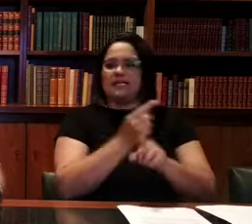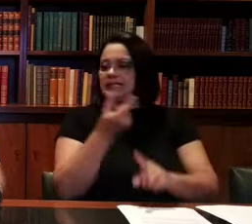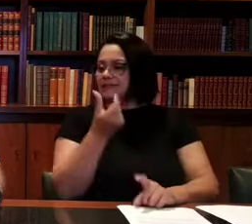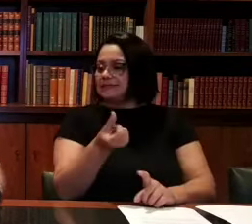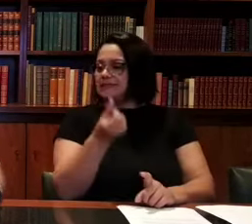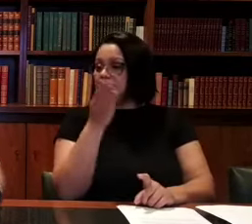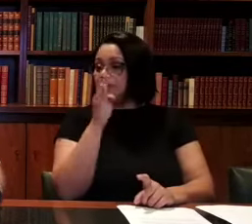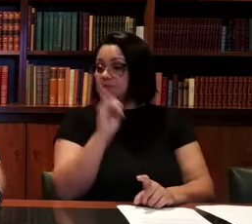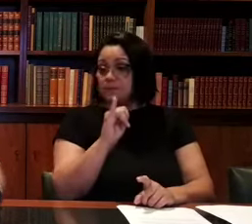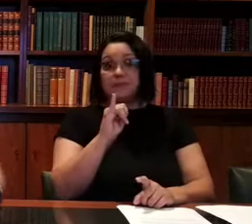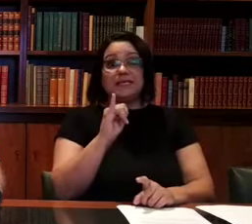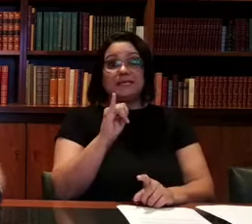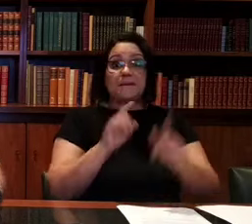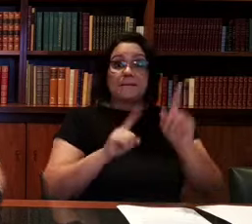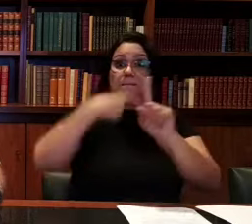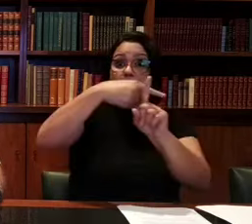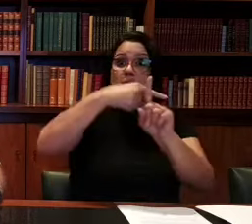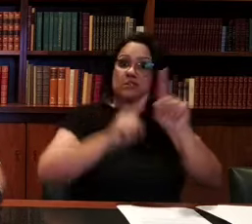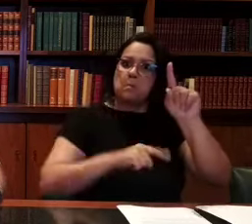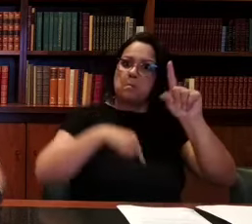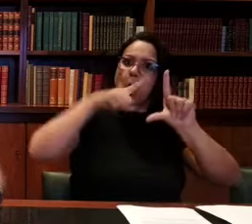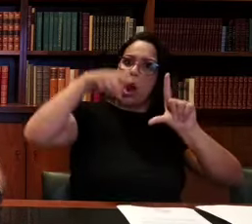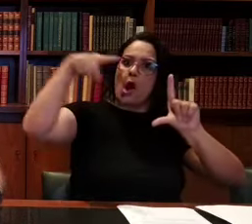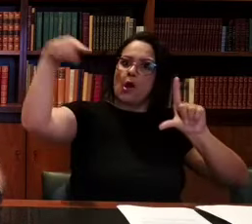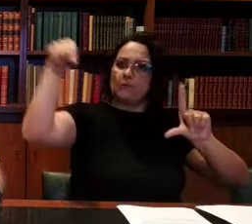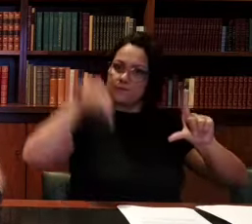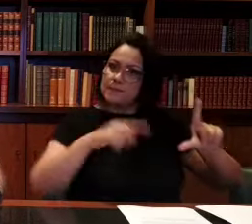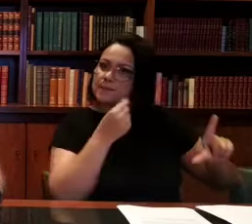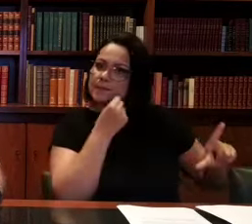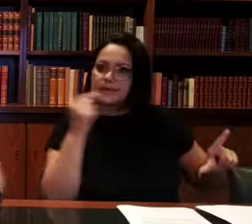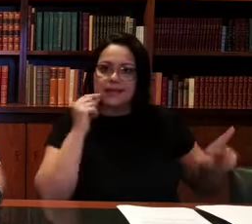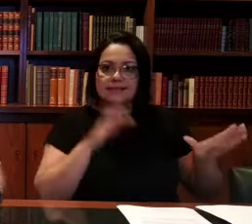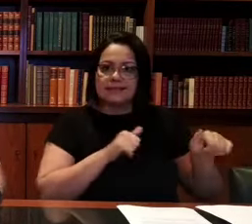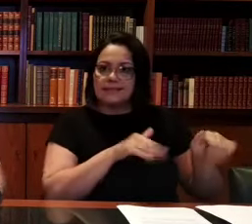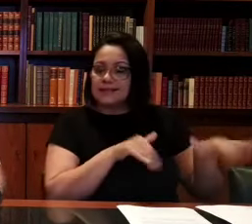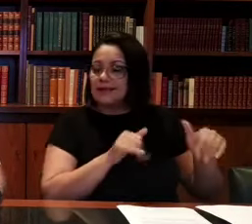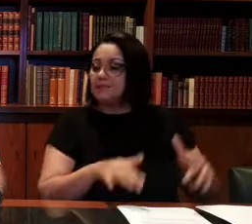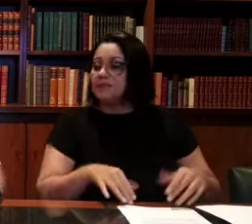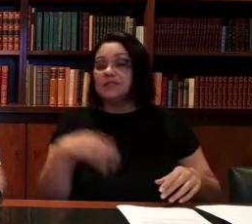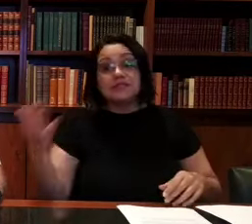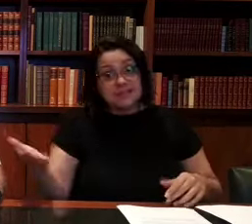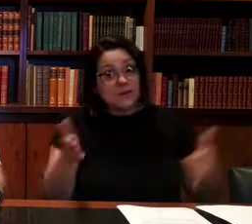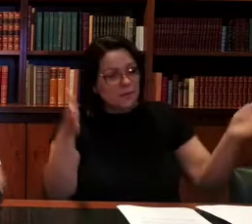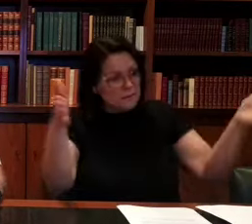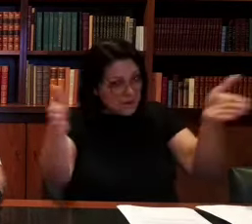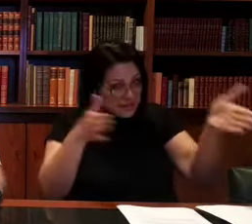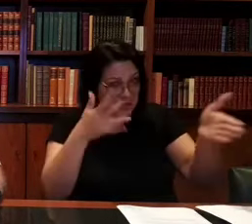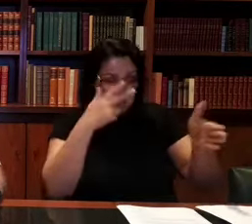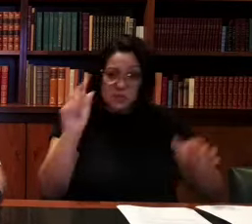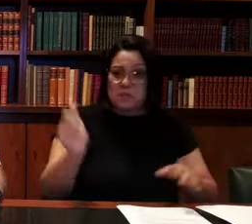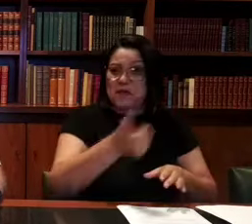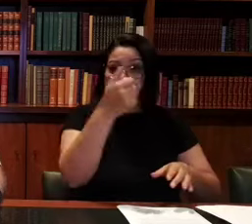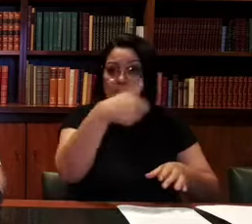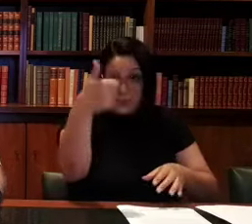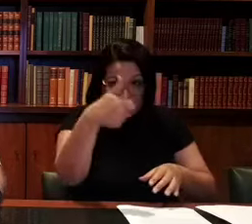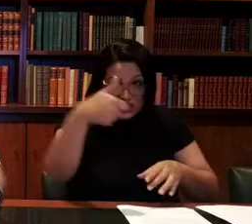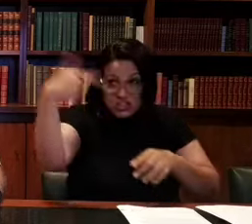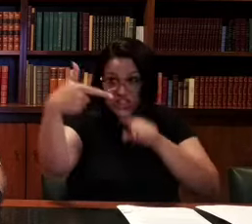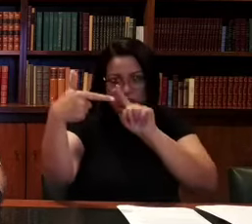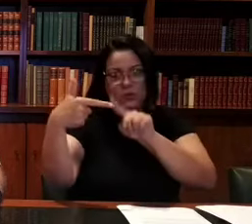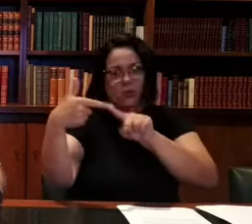setembro então para o período né Janeiro a Setembro O segundo melhor da história é sinal que a economia tá